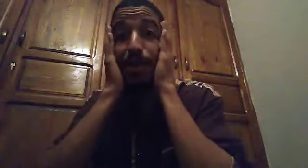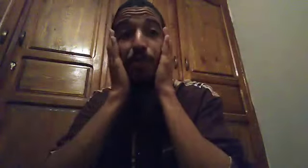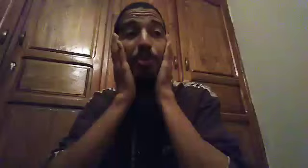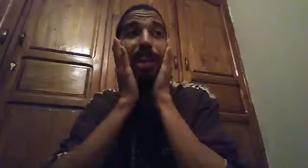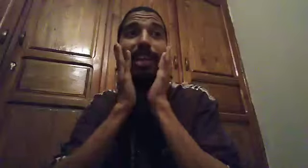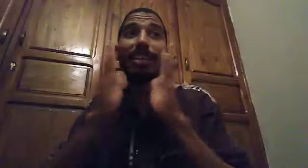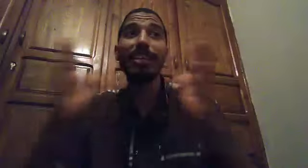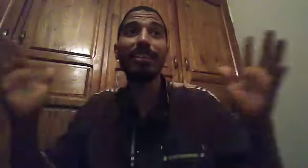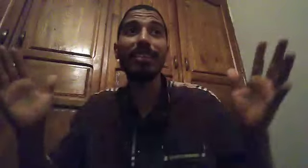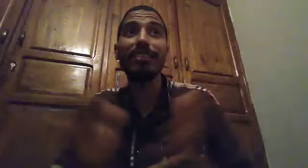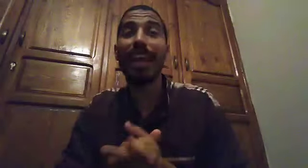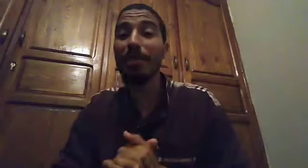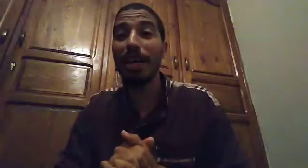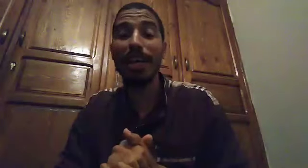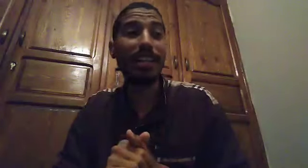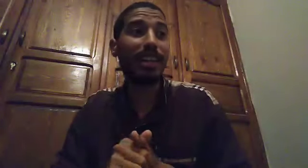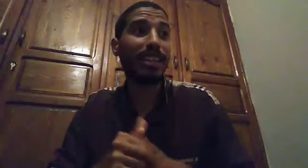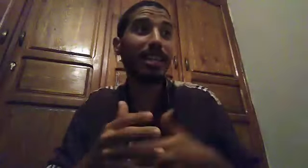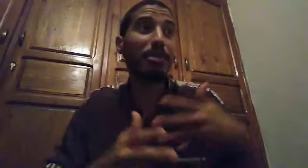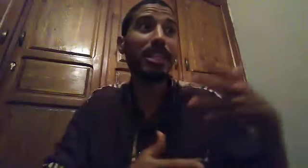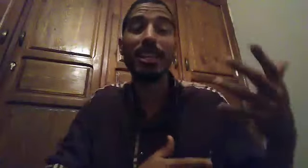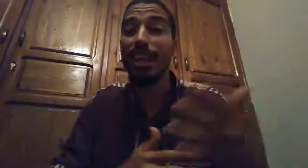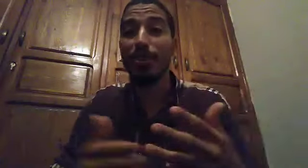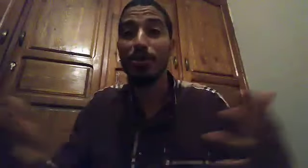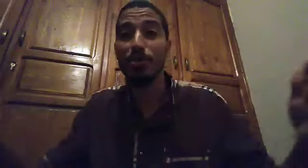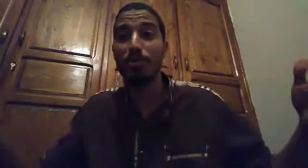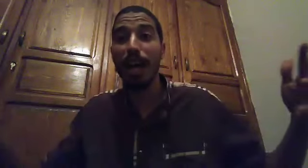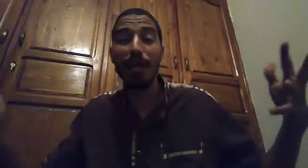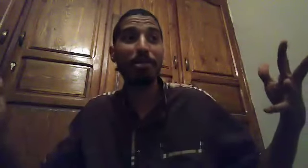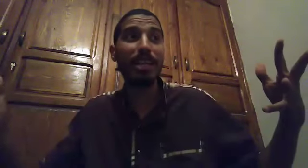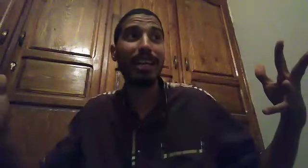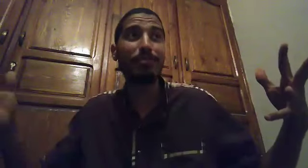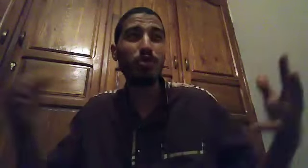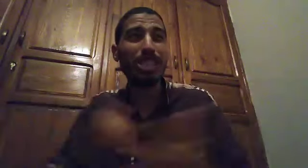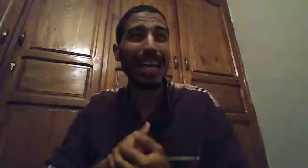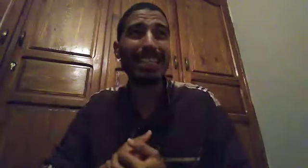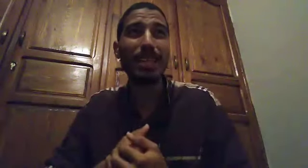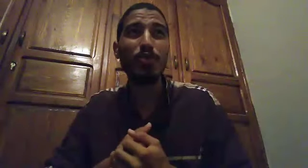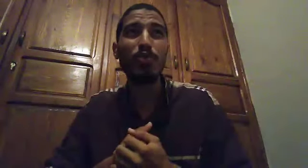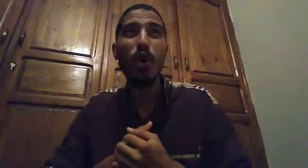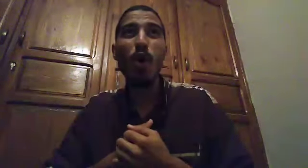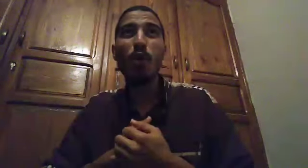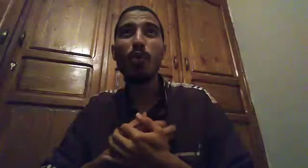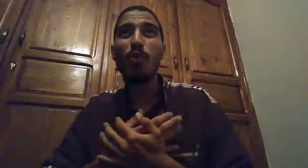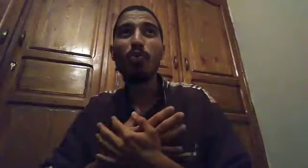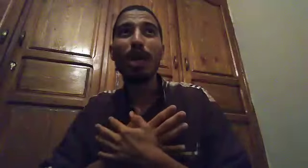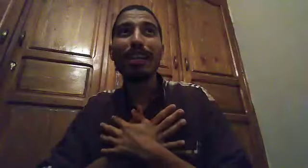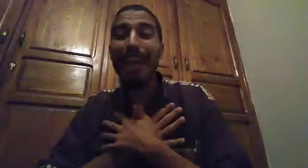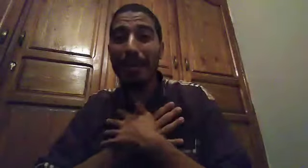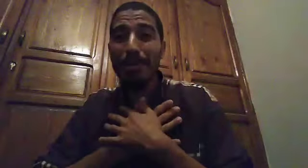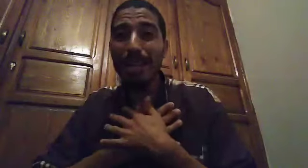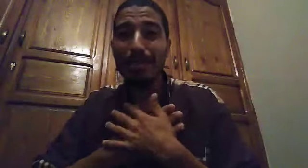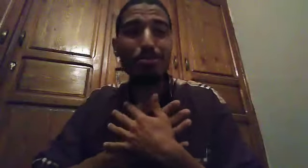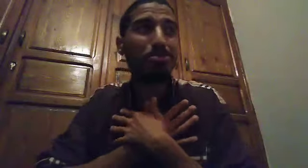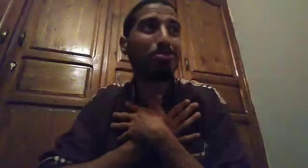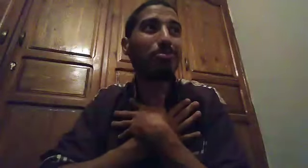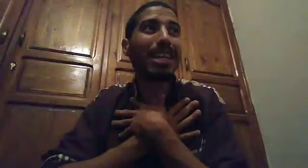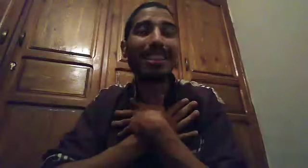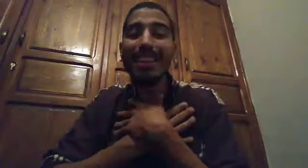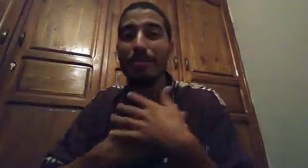الكوبا اللي تخيل معايا أنك كتنهي المسيرة تاعك وتجيب لقب اللي كان مستعصي وتعبنا ومرضنا باش